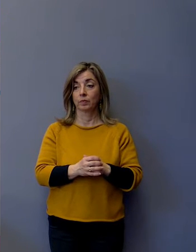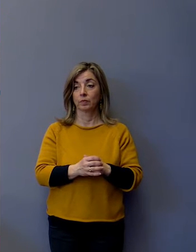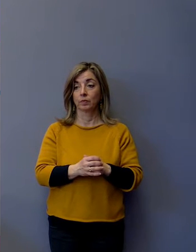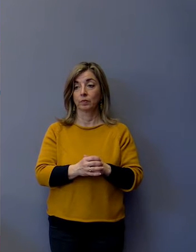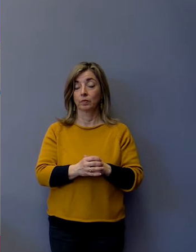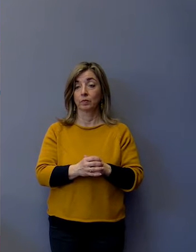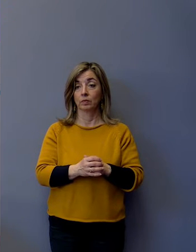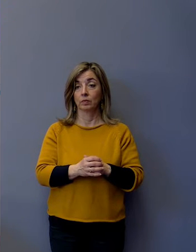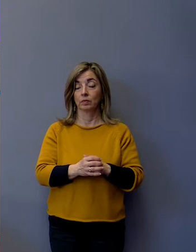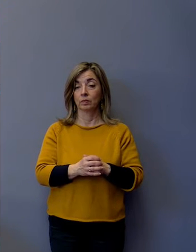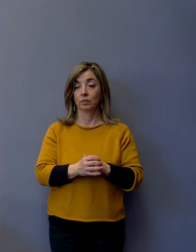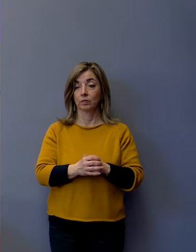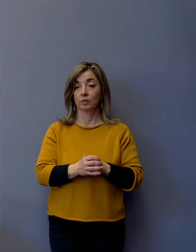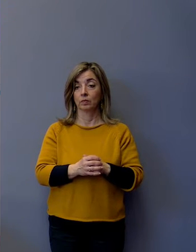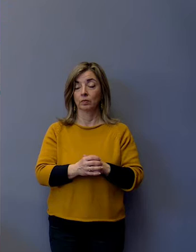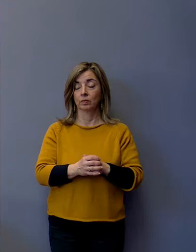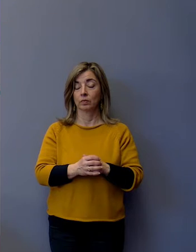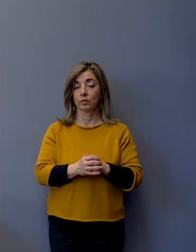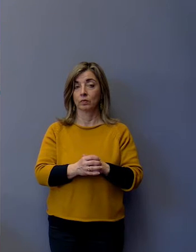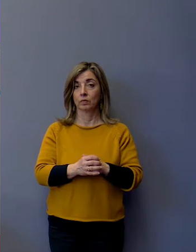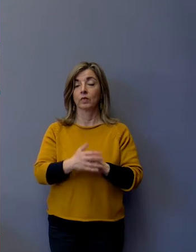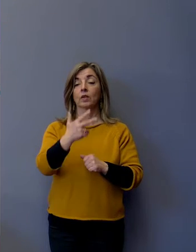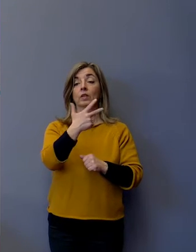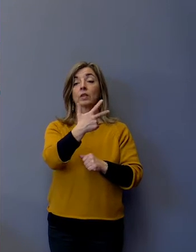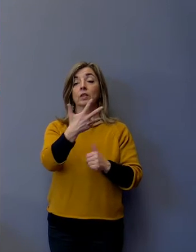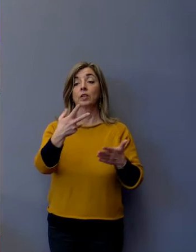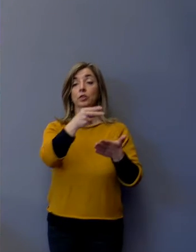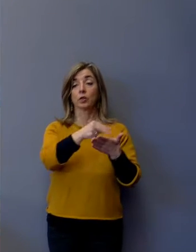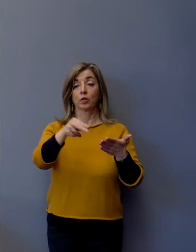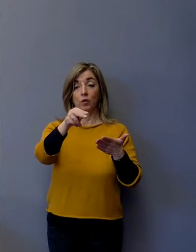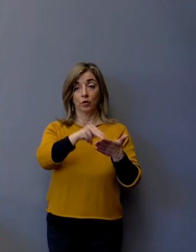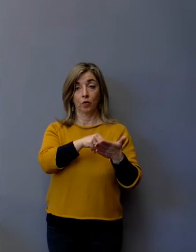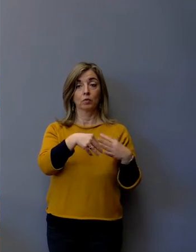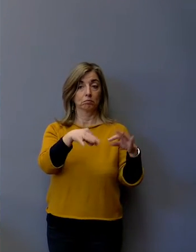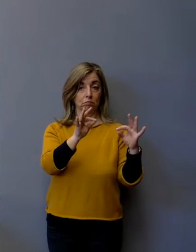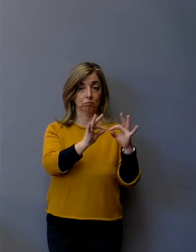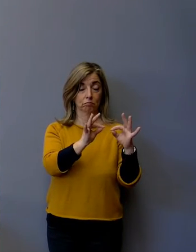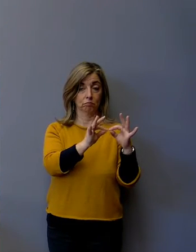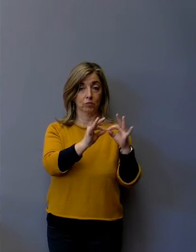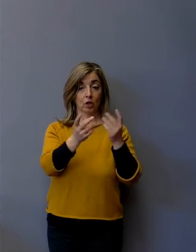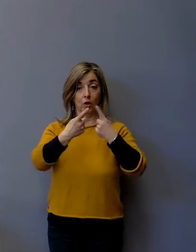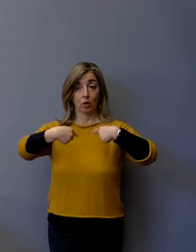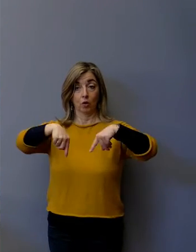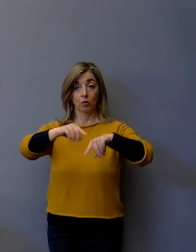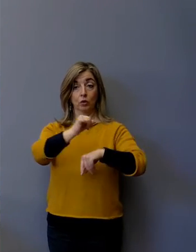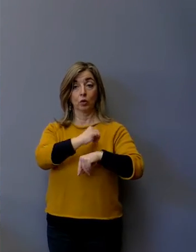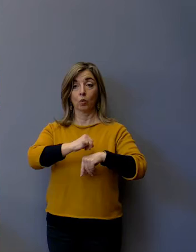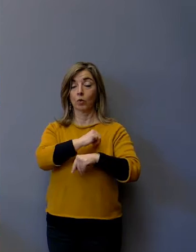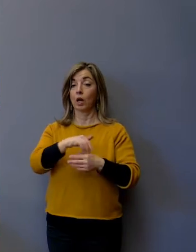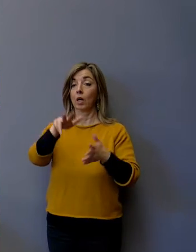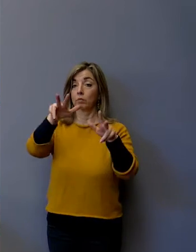36 35 voti 35 voti favorevoli il consiglio comunale approva